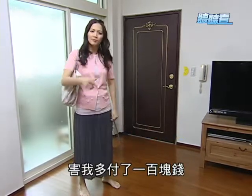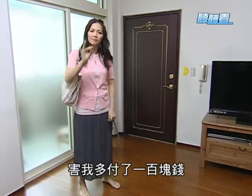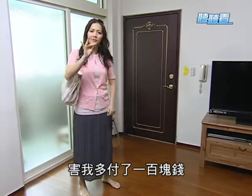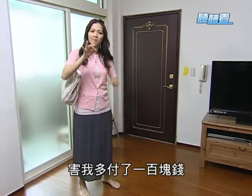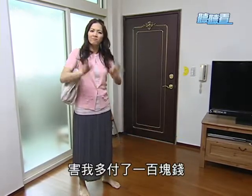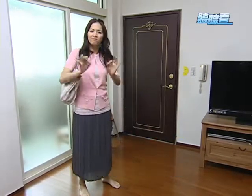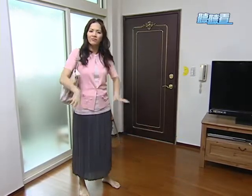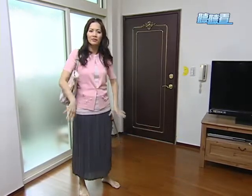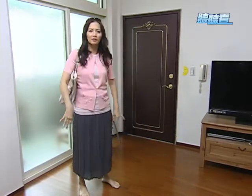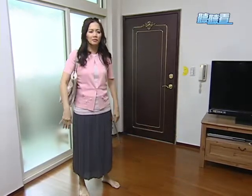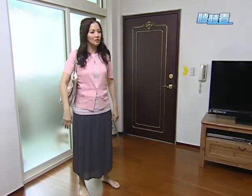100块钱。